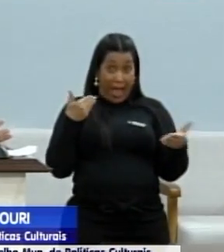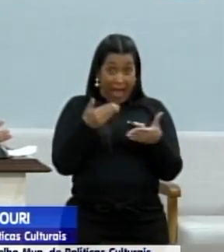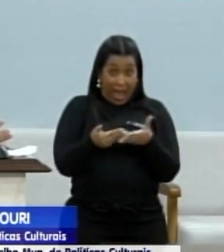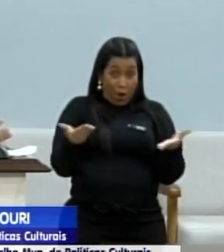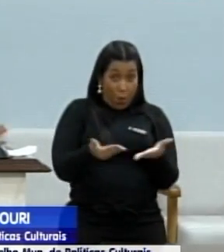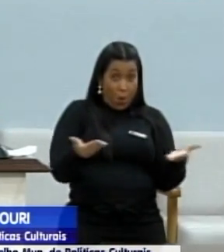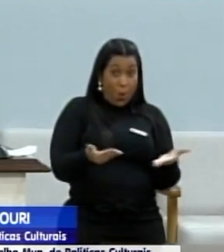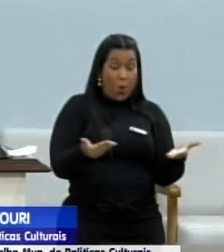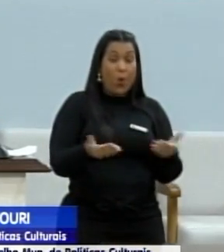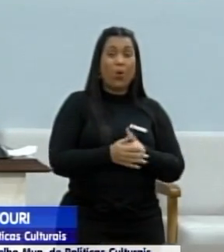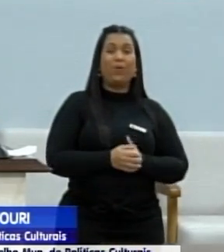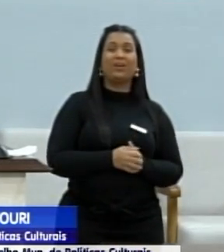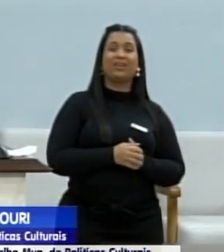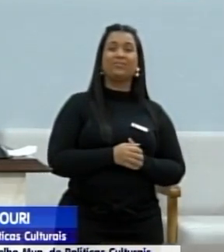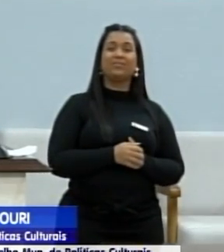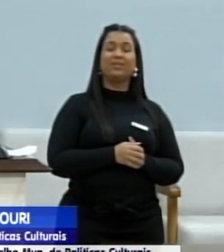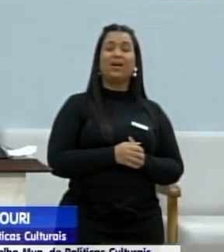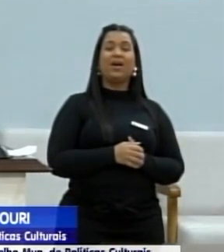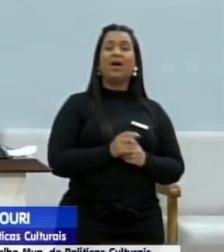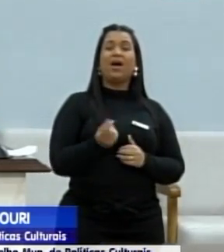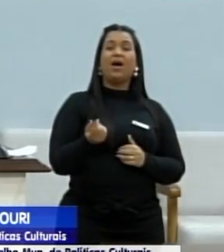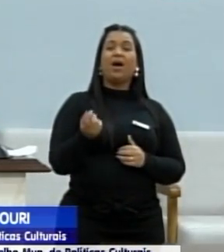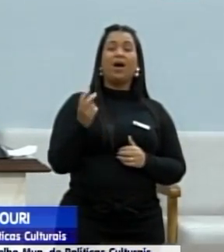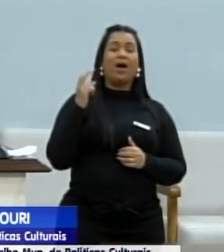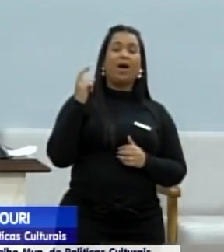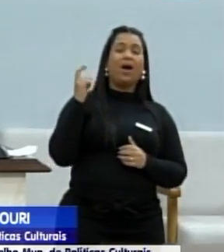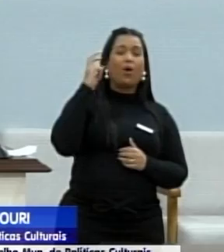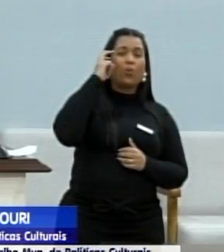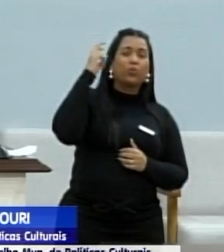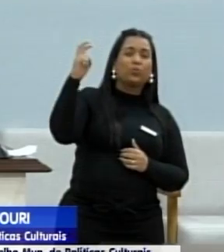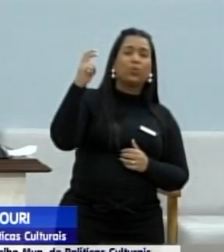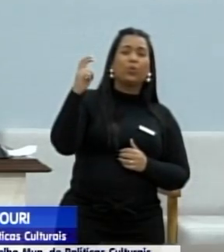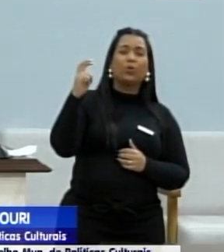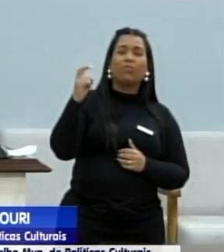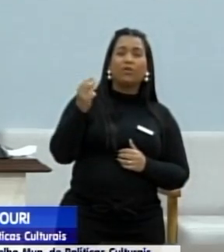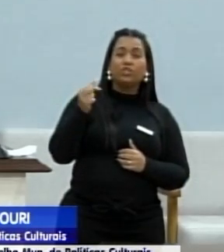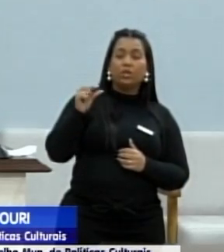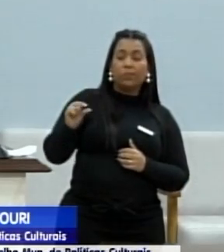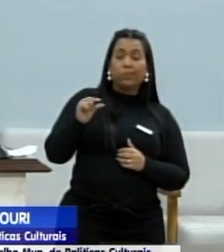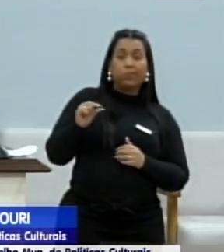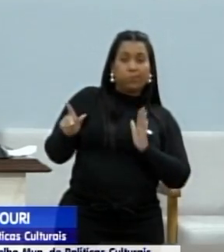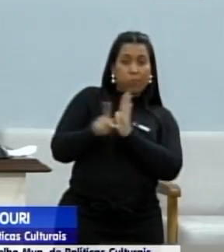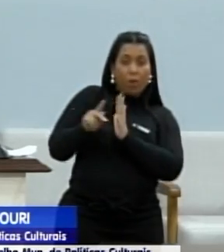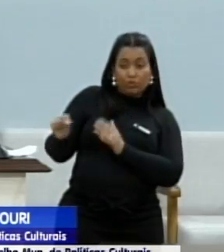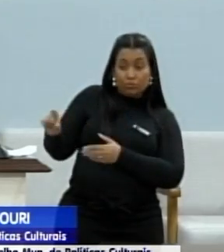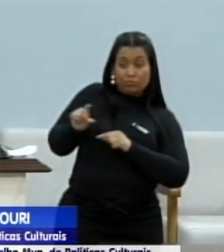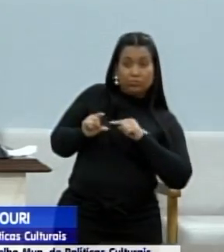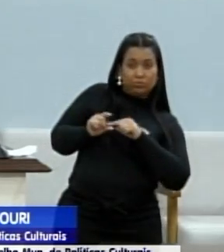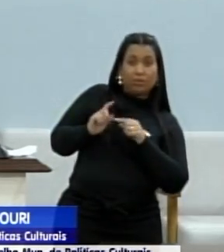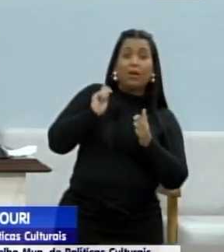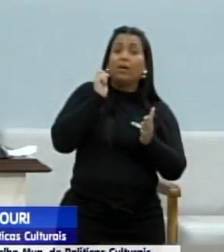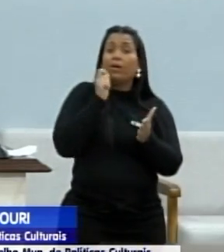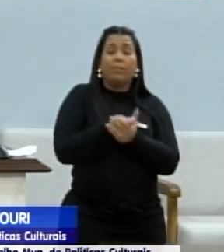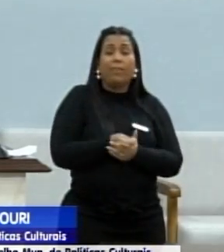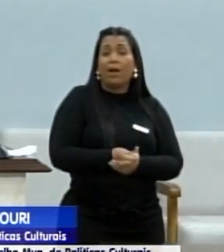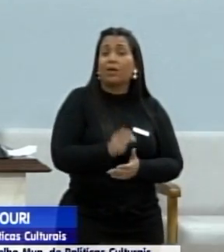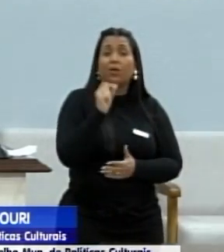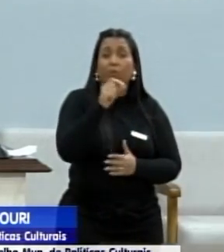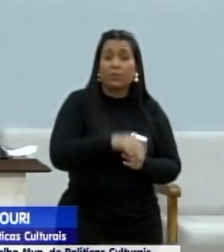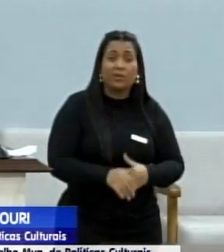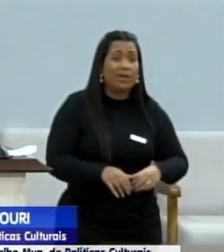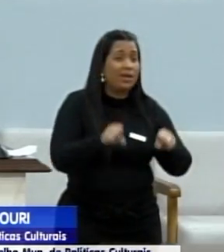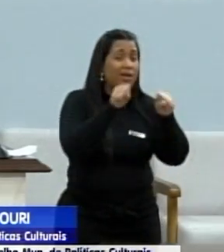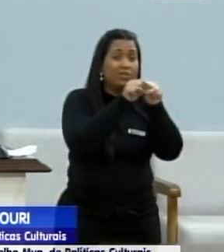a cultura ela sobrevive de suplementações. O orçamento que tem direcionado para a cultura, ela paga minimamente as estruturas